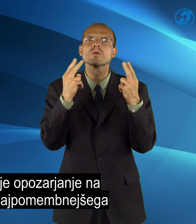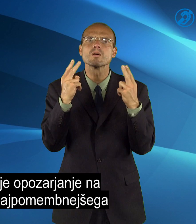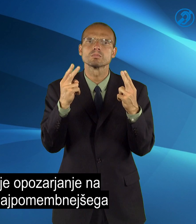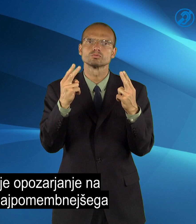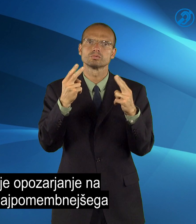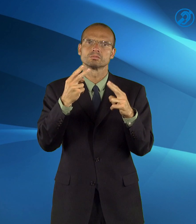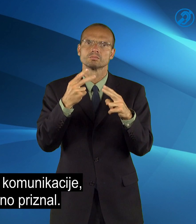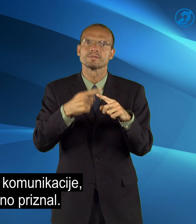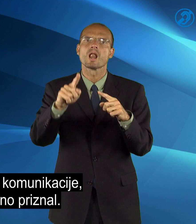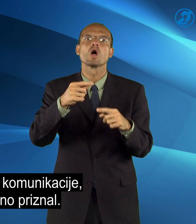priznal.